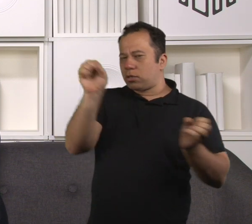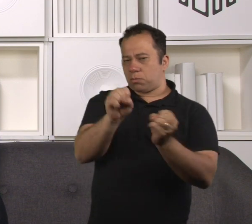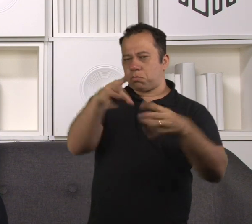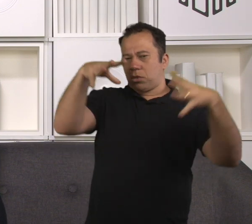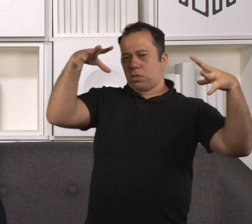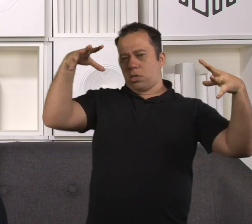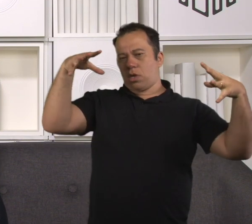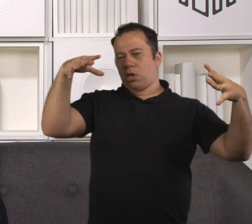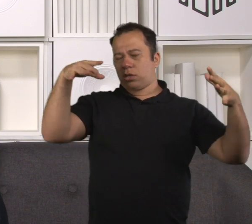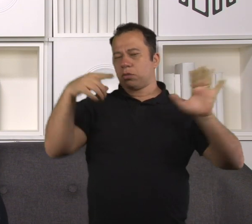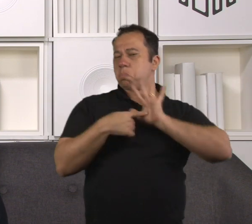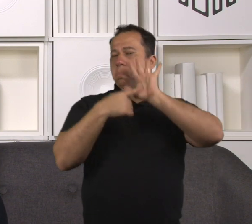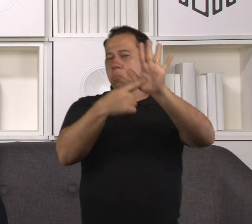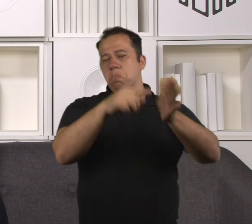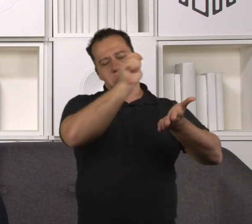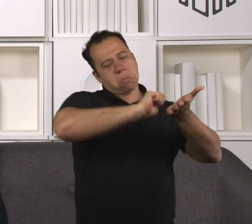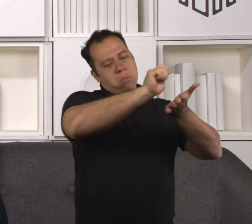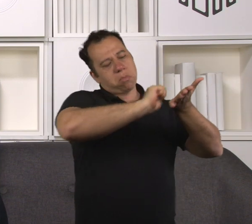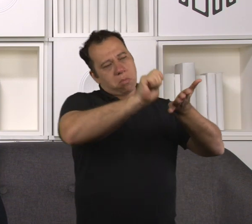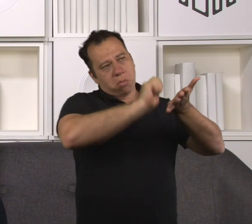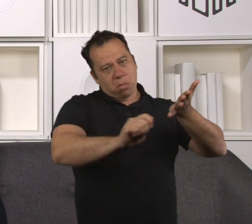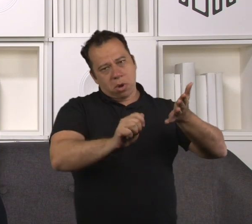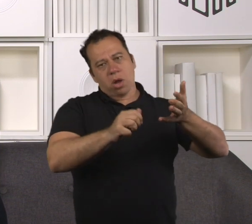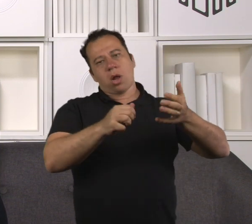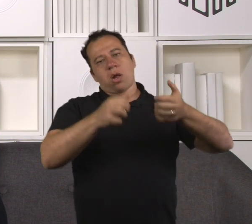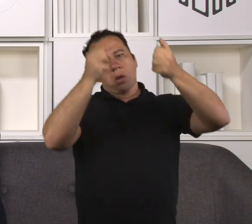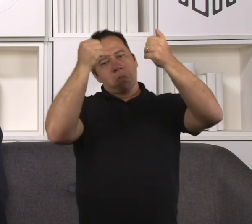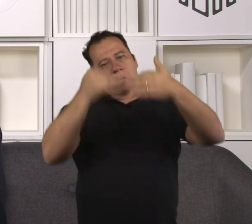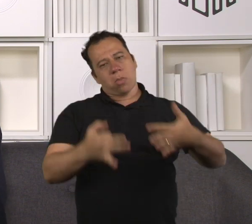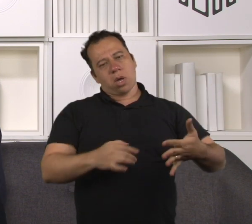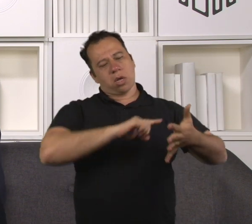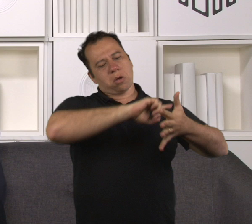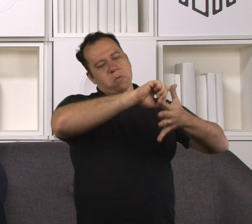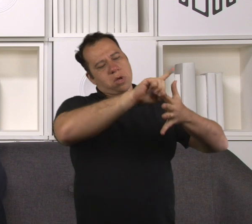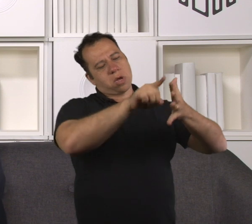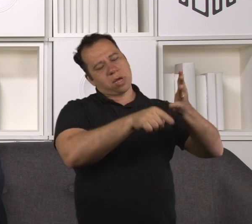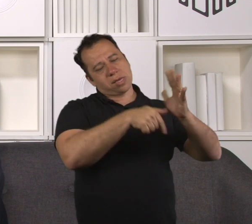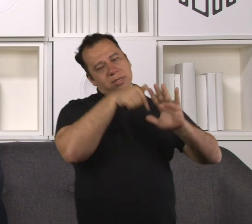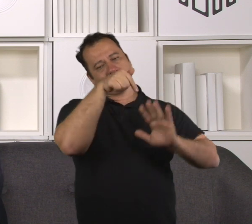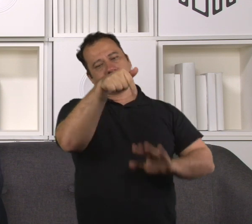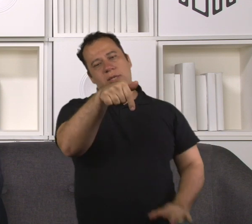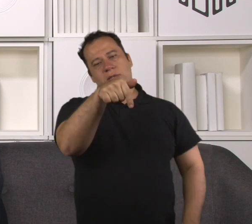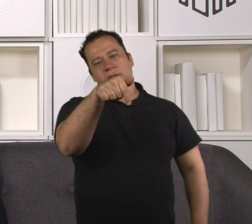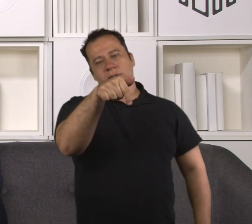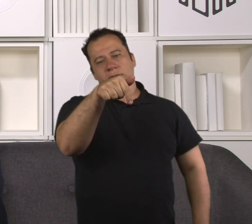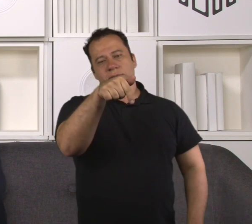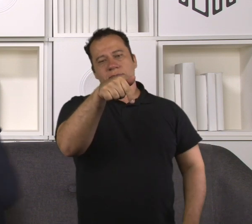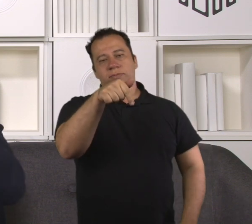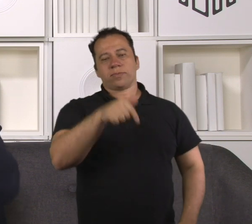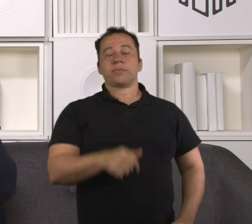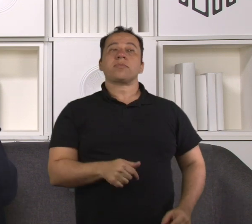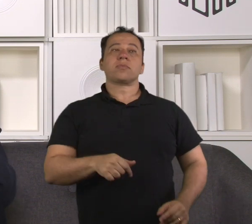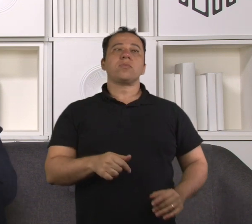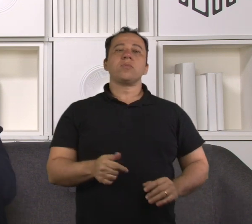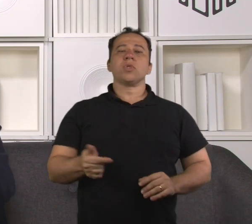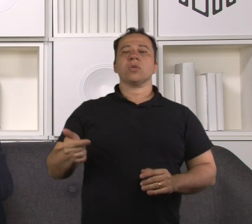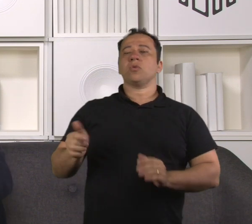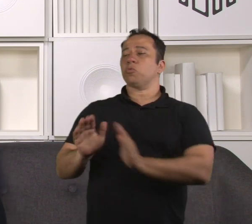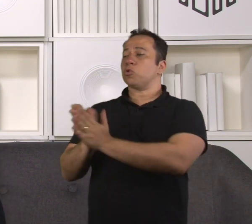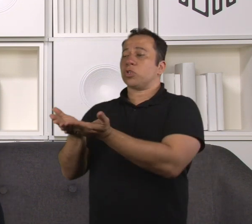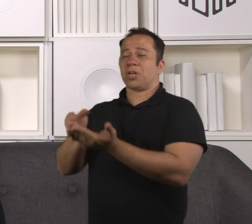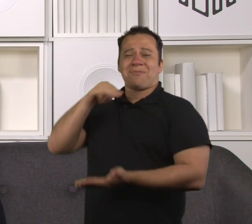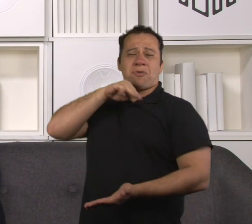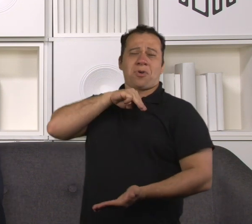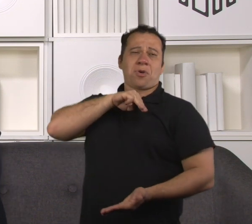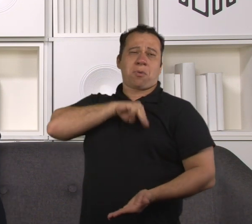de Jesus, 7 milagres de Jesus, e não no evangelho de Mateus, de Marcos e de Lucas tem muitos outros, mas João